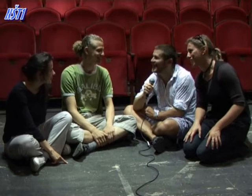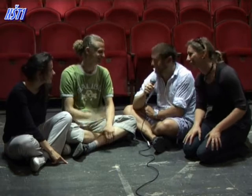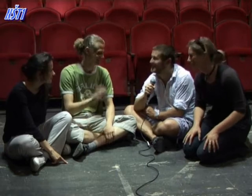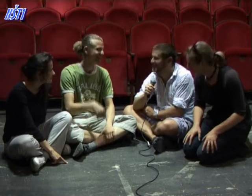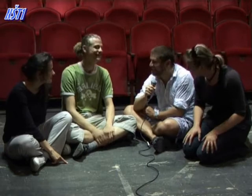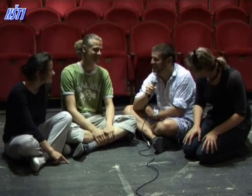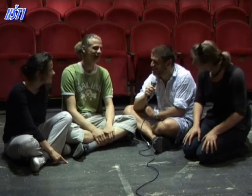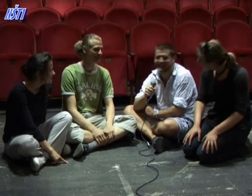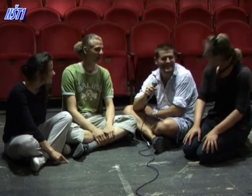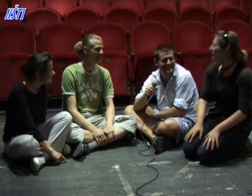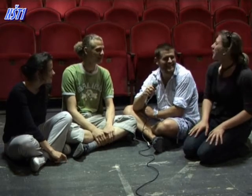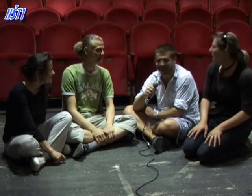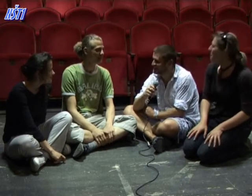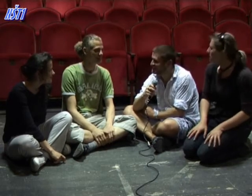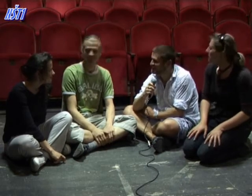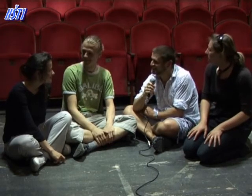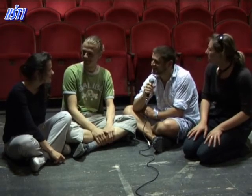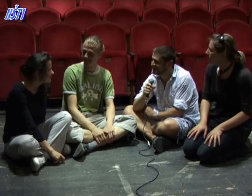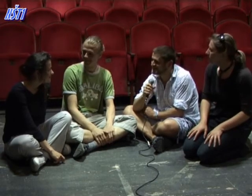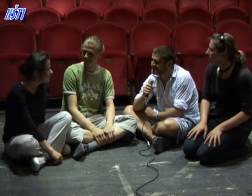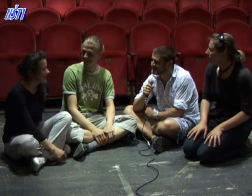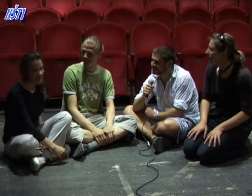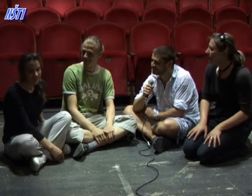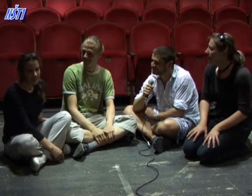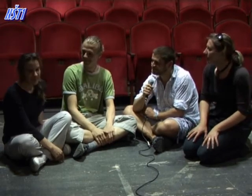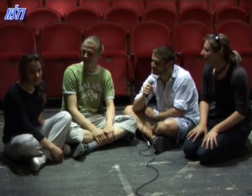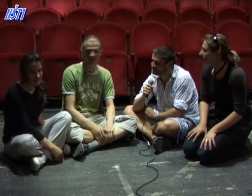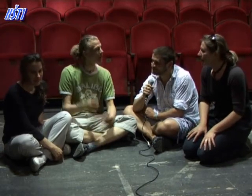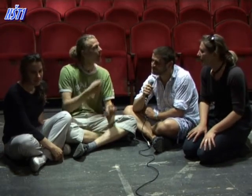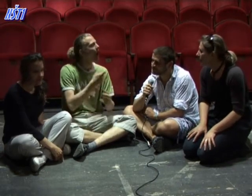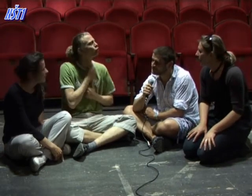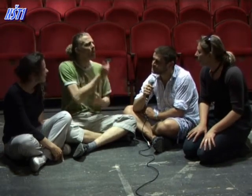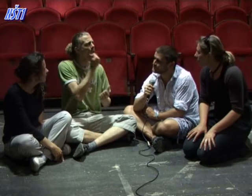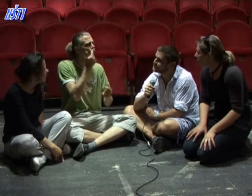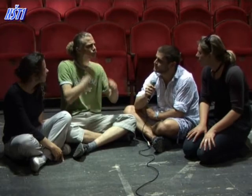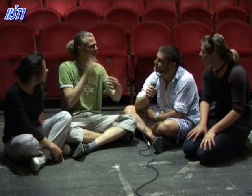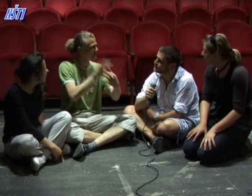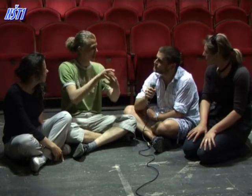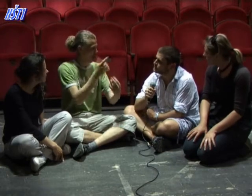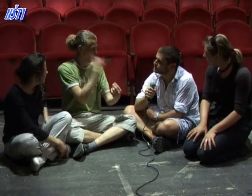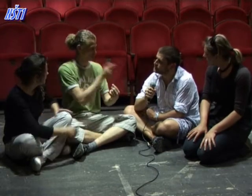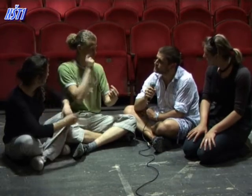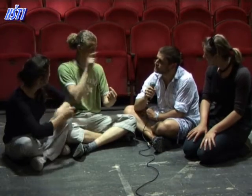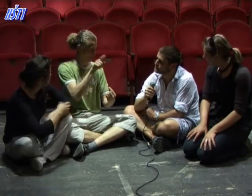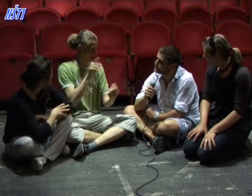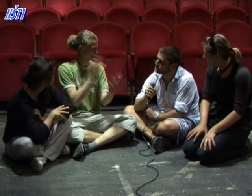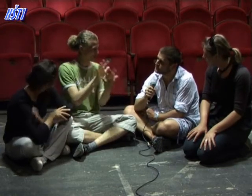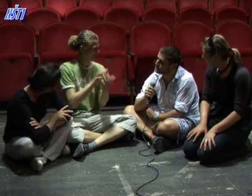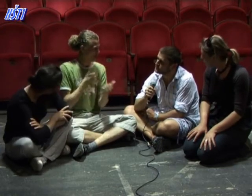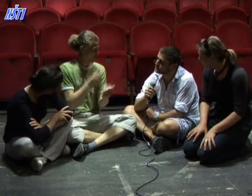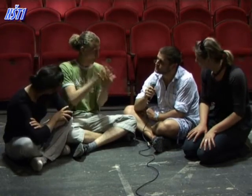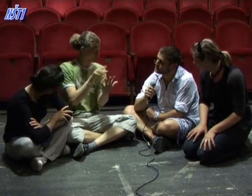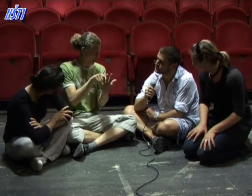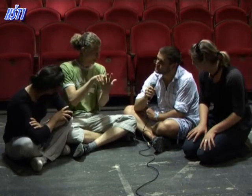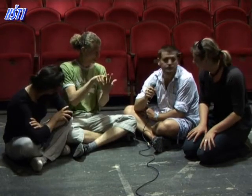jo, než já. Tak, ještě bych se chtěla zeptat, jak to